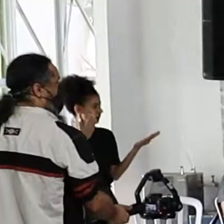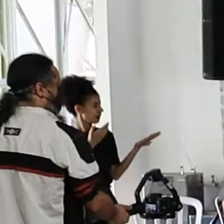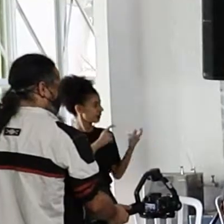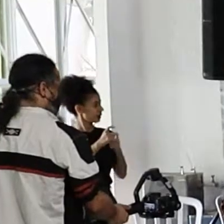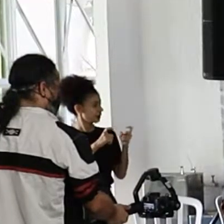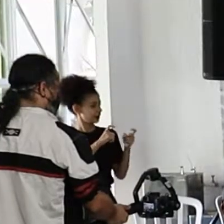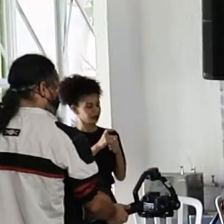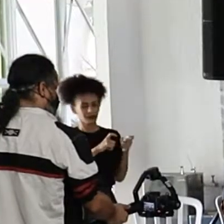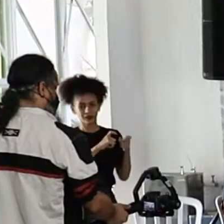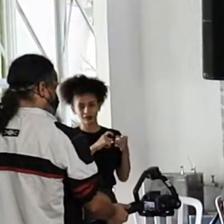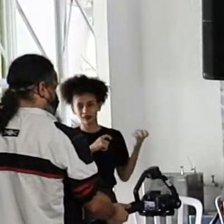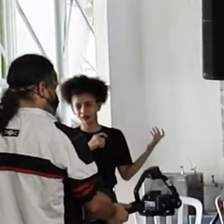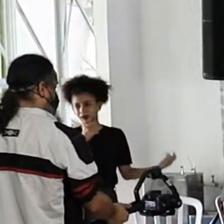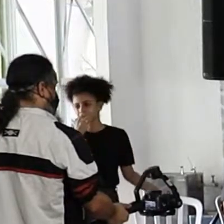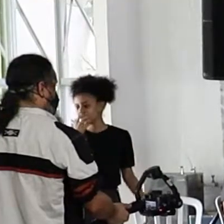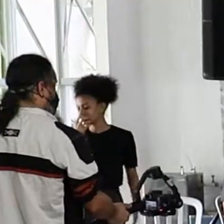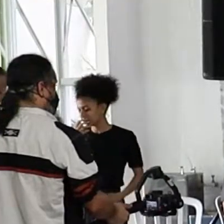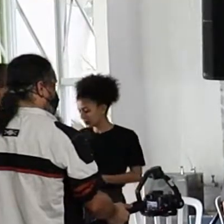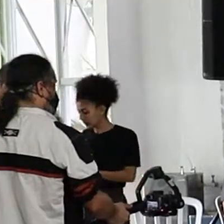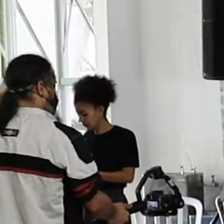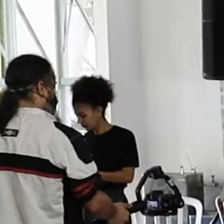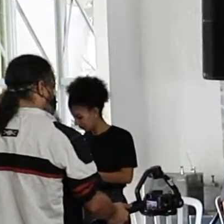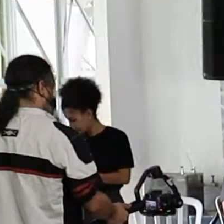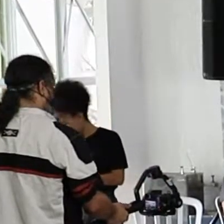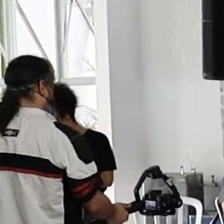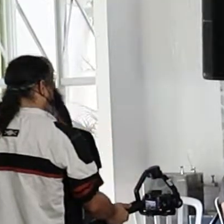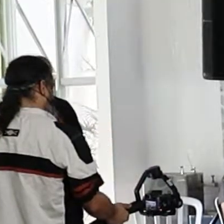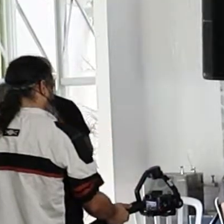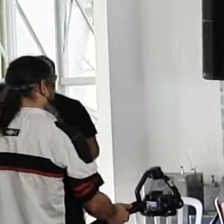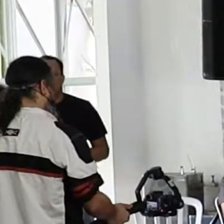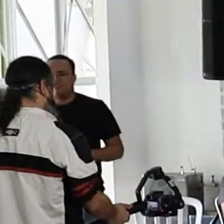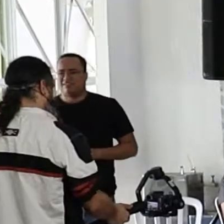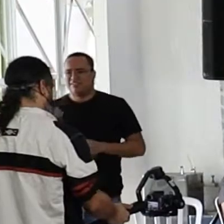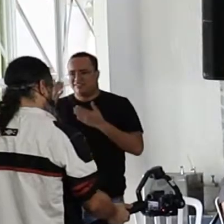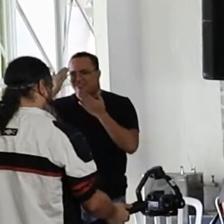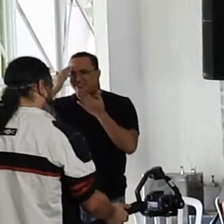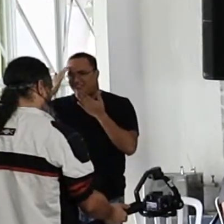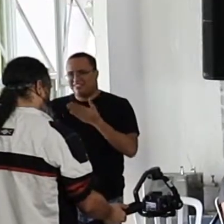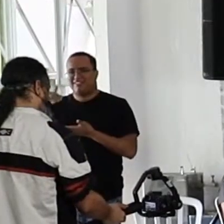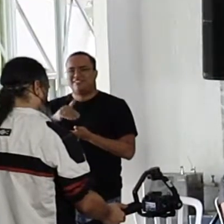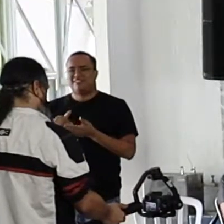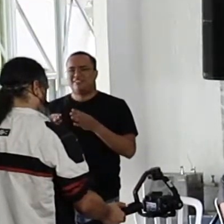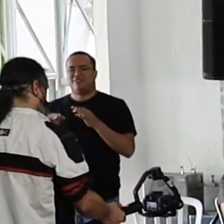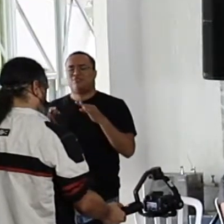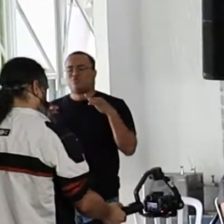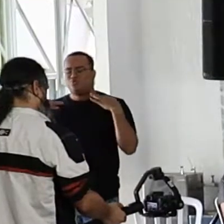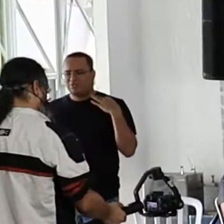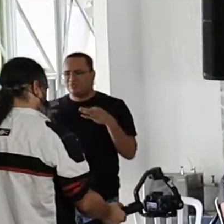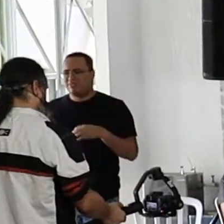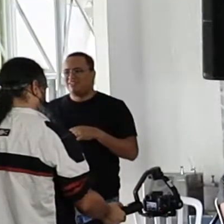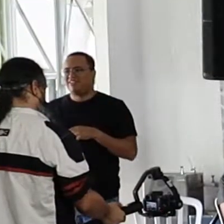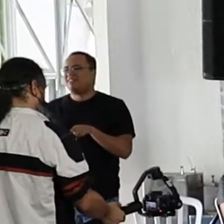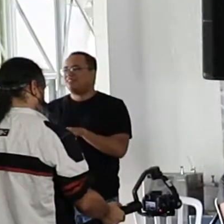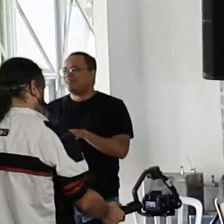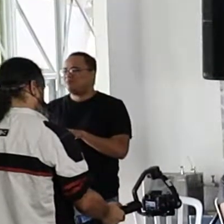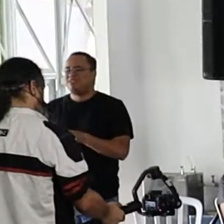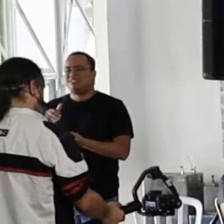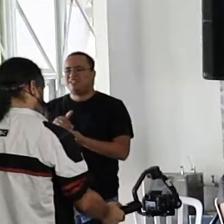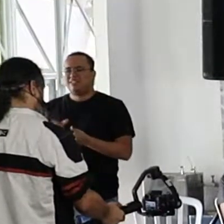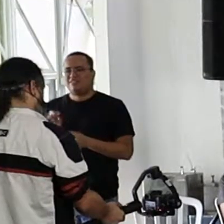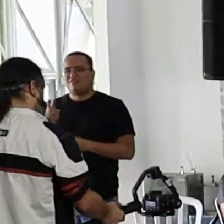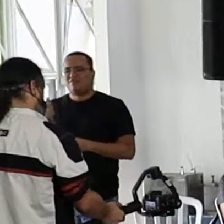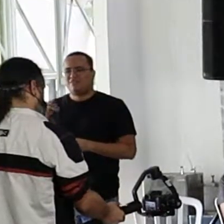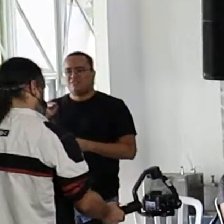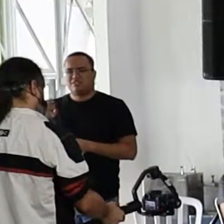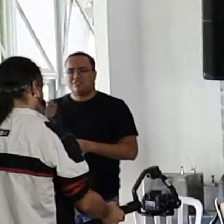administradora por ter comprado a ideia do projeto desde sempre a secretaria de turismo é a secretária Vanessa não